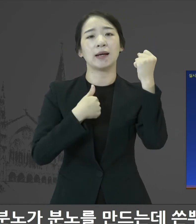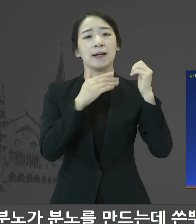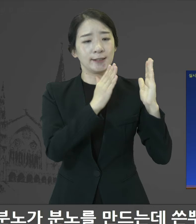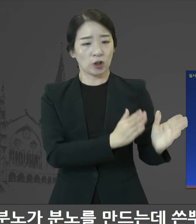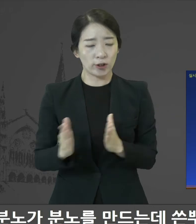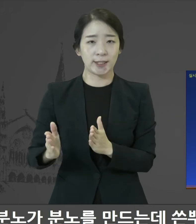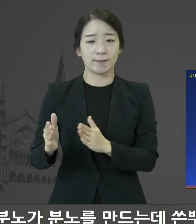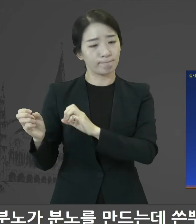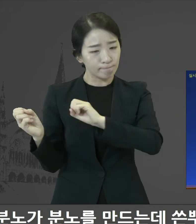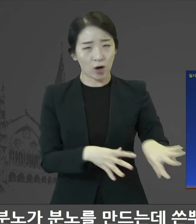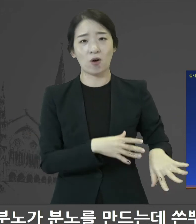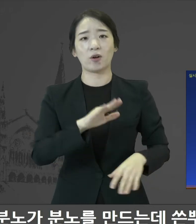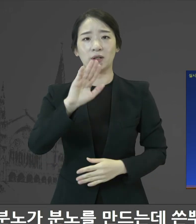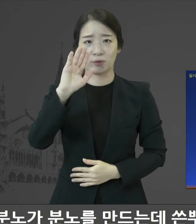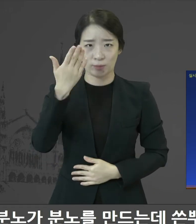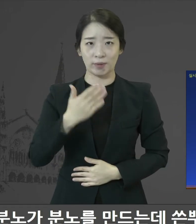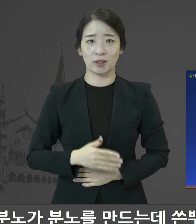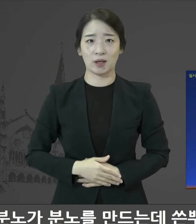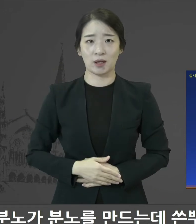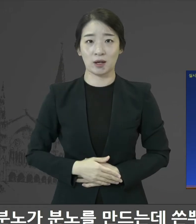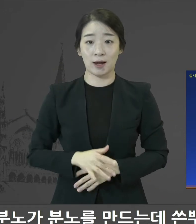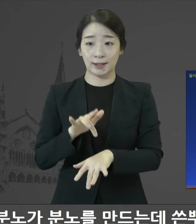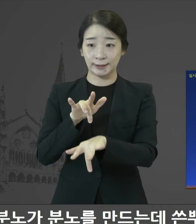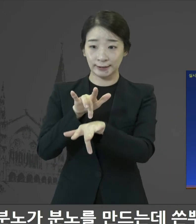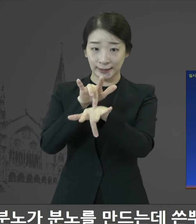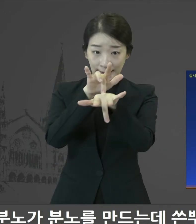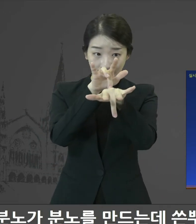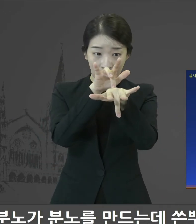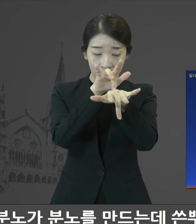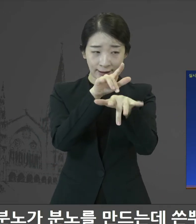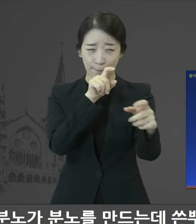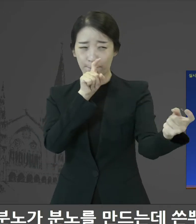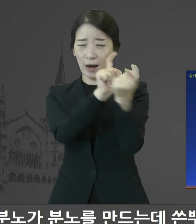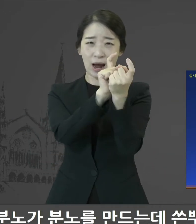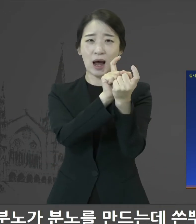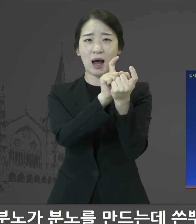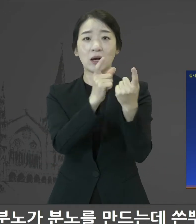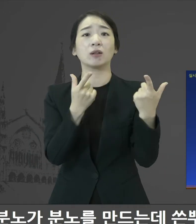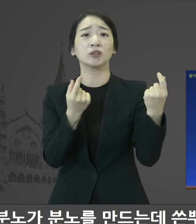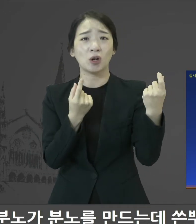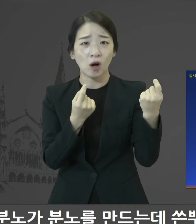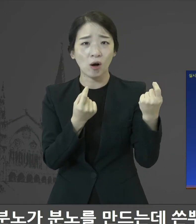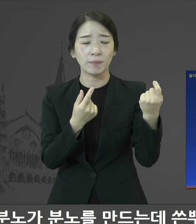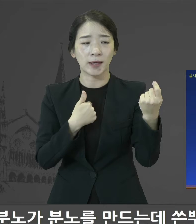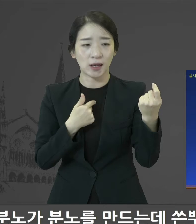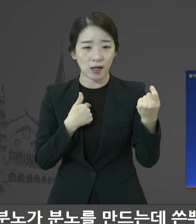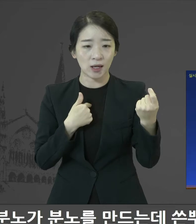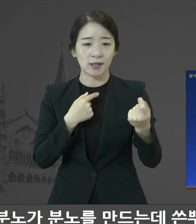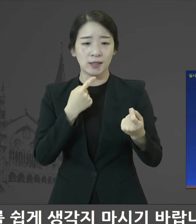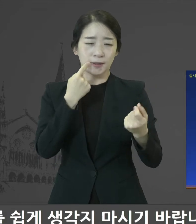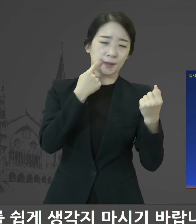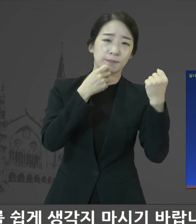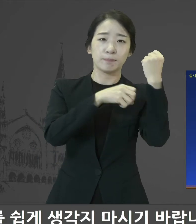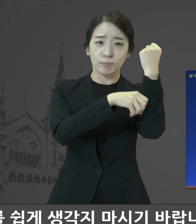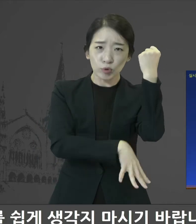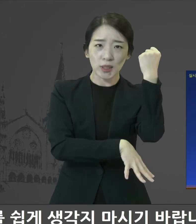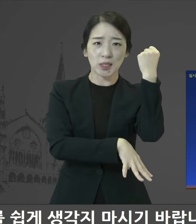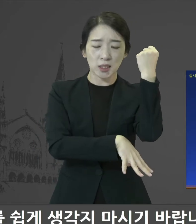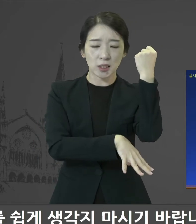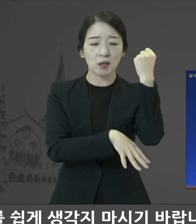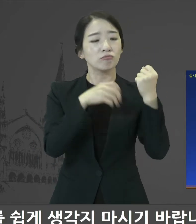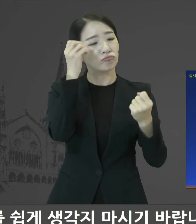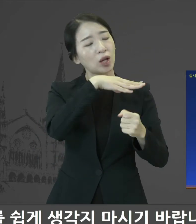마치 사단을 대하듯이 우리 안에 있는 쓴뿌리도 그런 자세로 대해야 되는 겁니다. 쓴뿌리를 용납하지 마시기